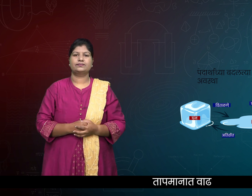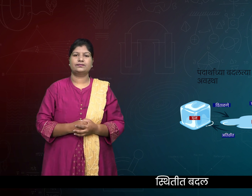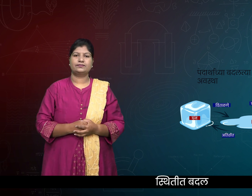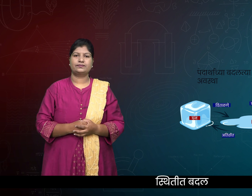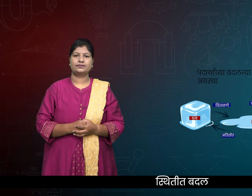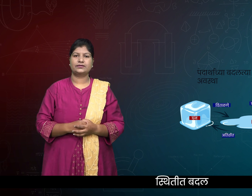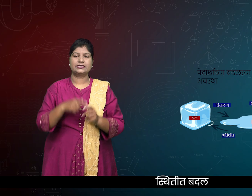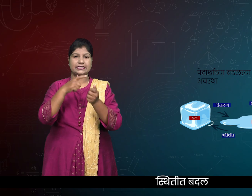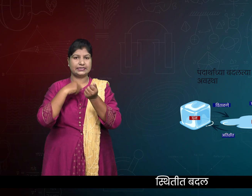स्थितीत बदल,